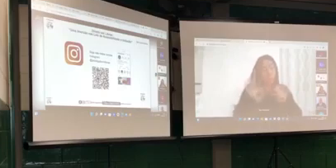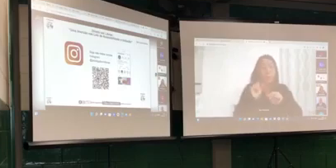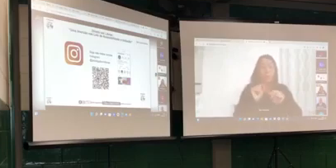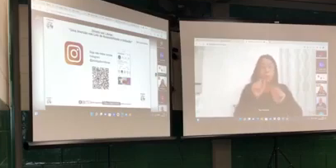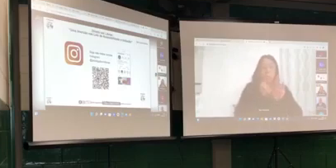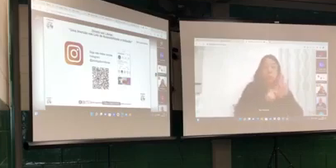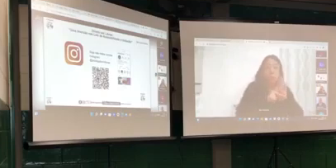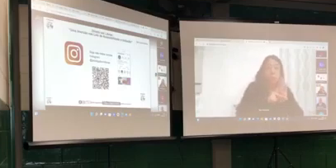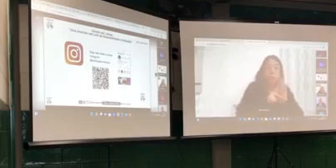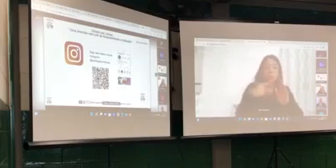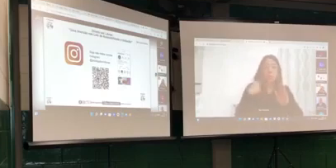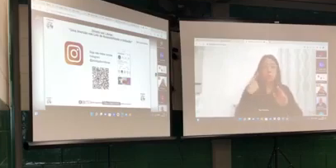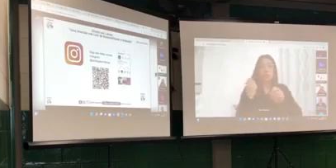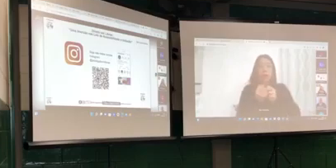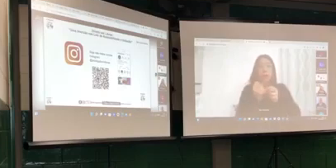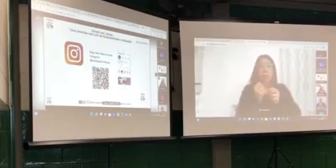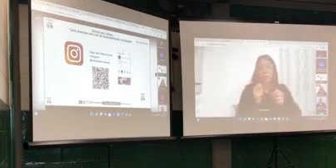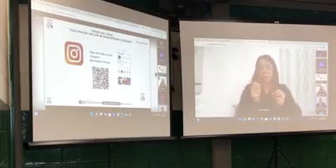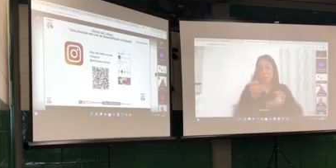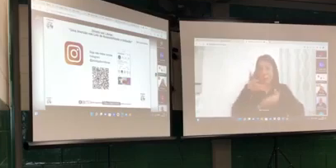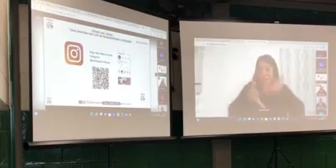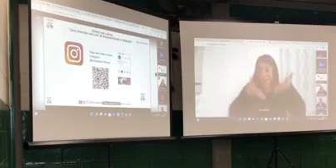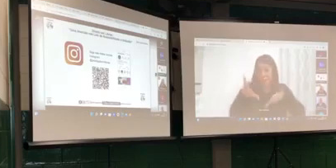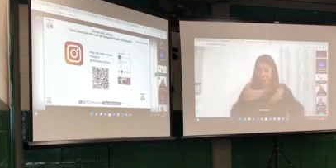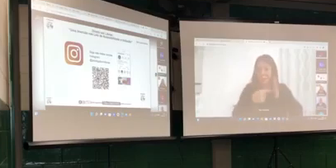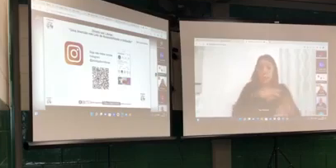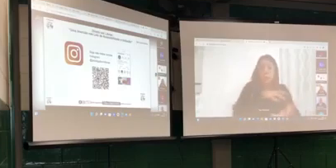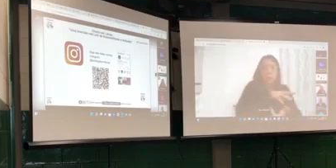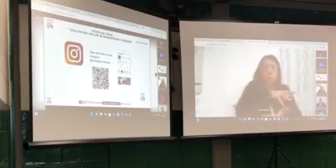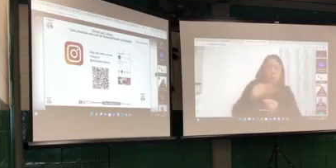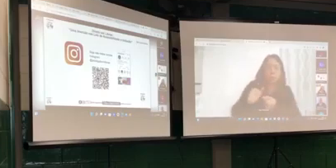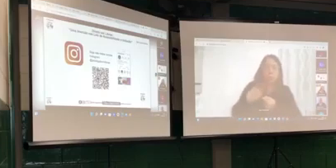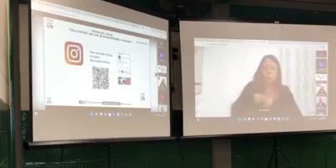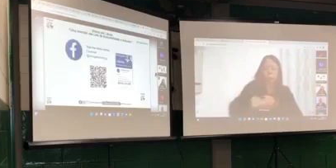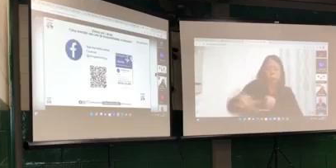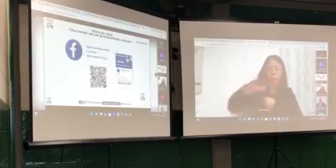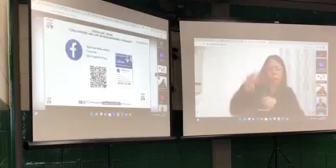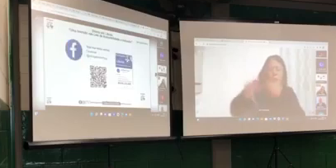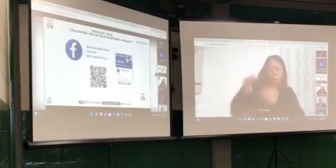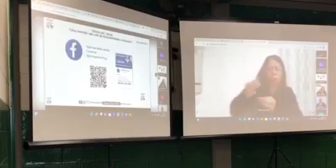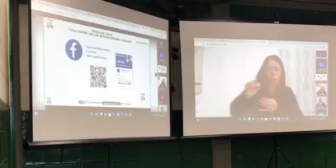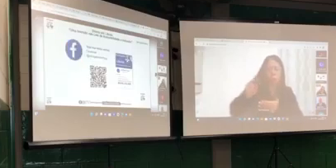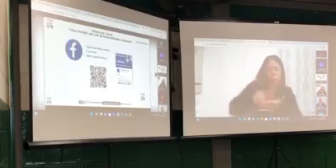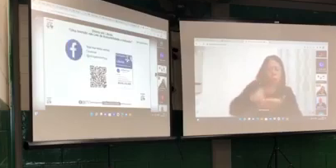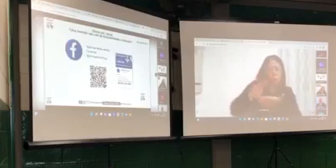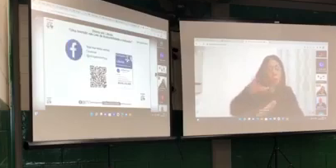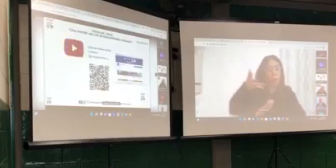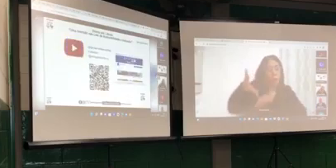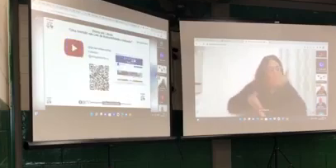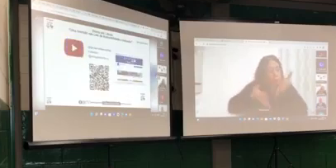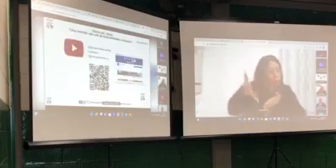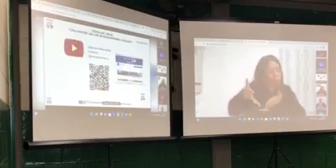de Jornalismo Libras, eu trago aí esse mundo jurídico todo traduzido para Libras, para que a gente possa